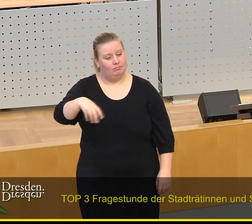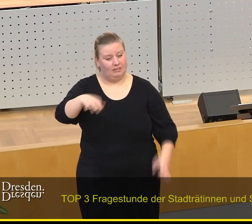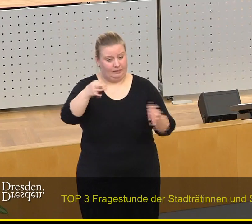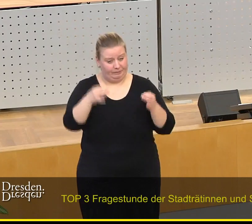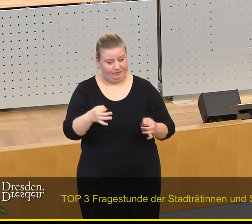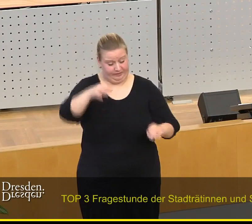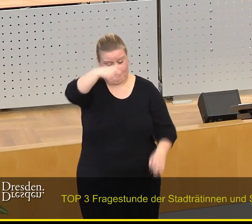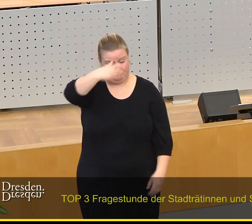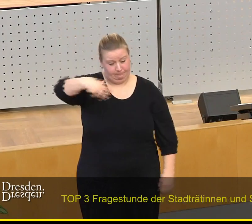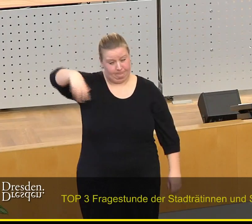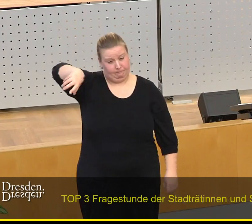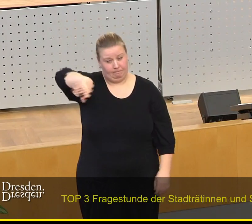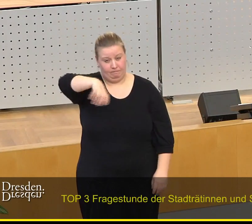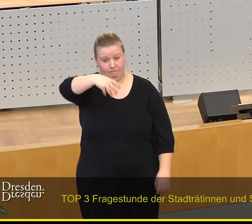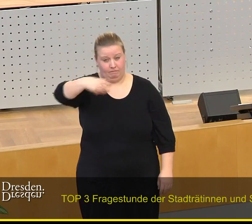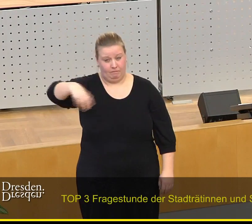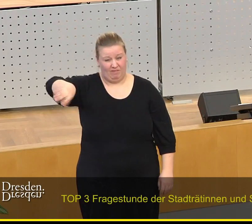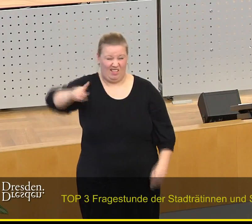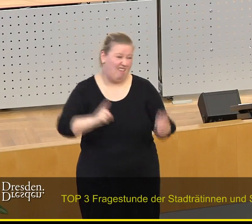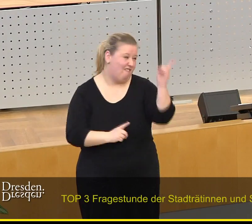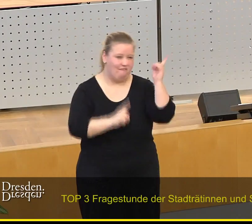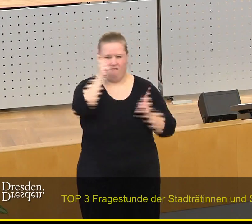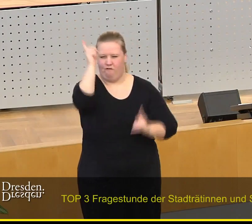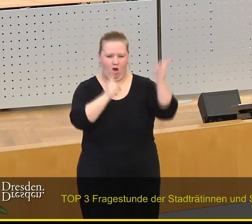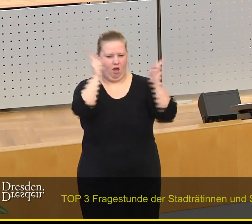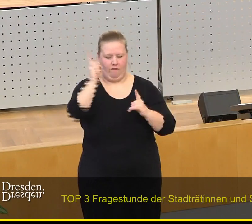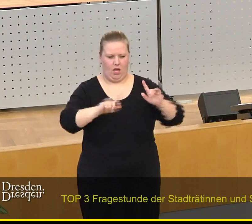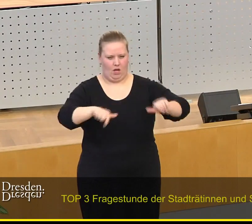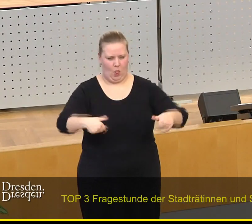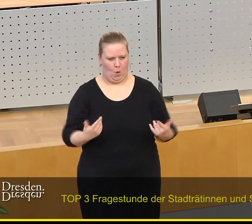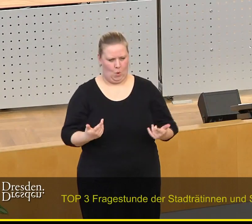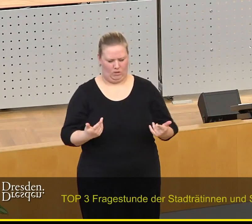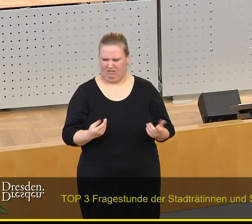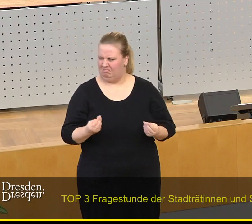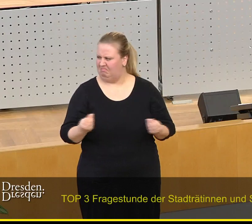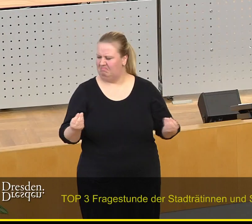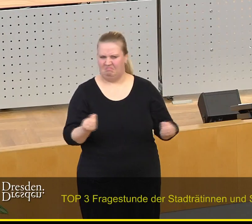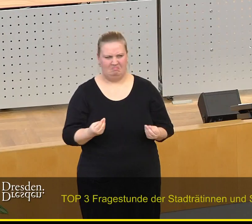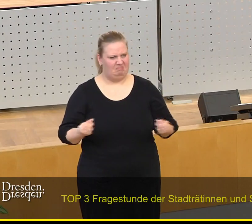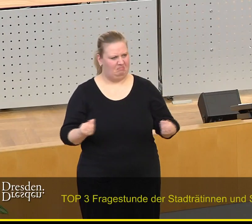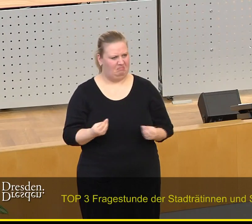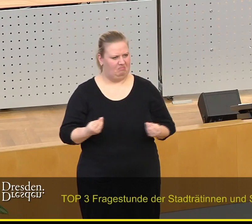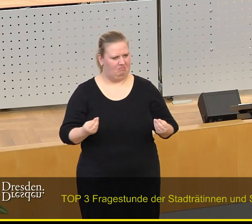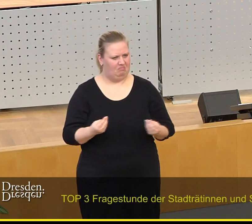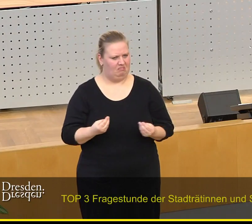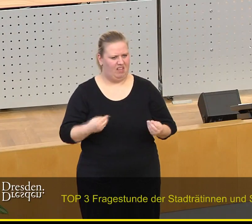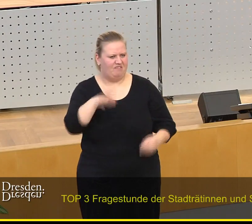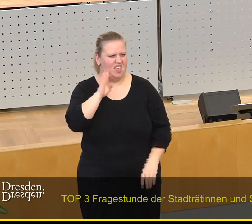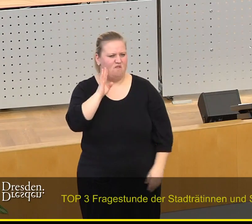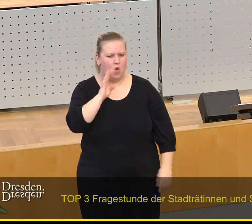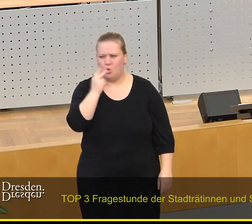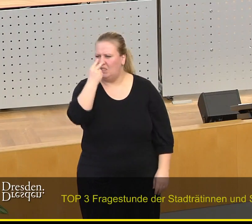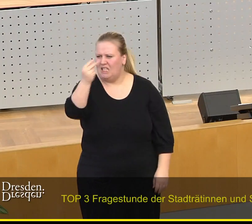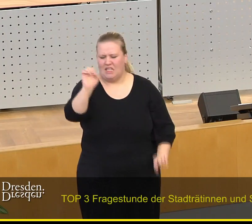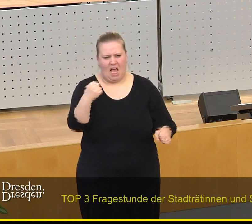des Glockengeläutes ein Feuerwerk begann, was wir ursprünglich gar nicht deuten konnten. Wir konnten es von unserer Wohnung aus nicht